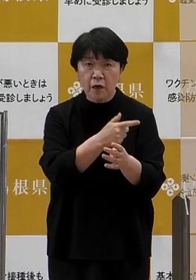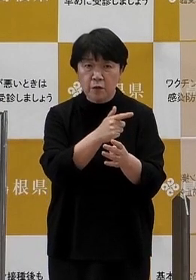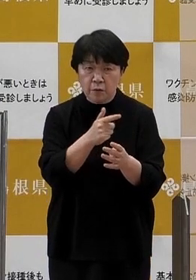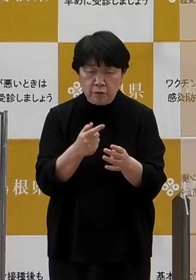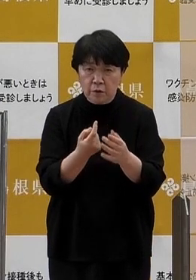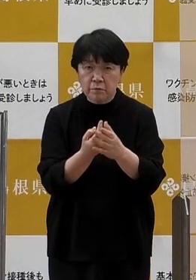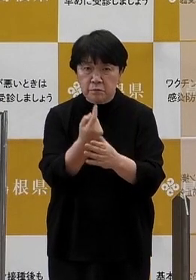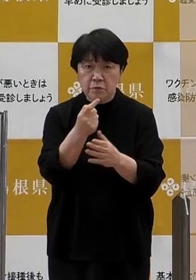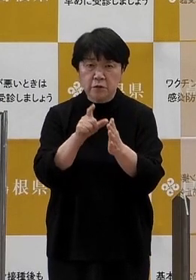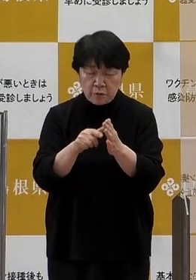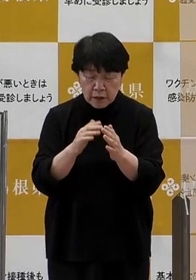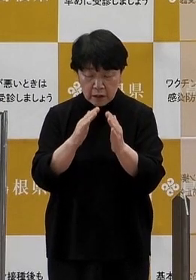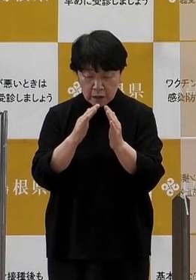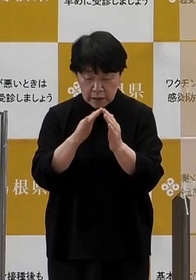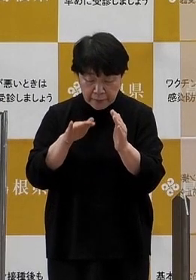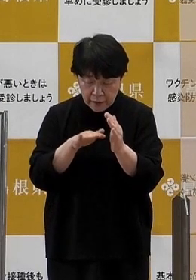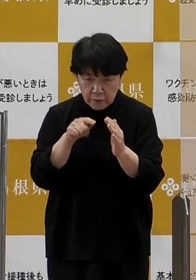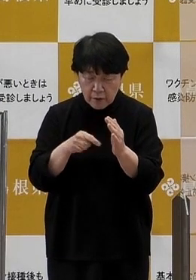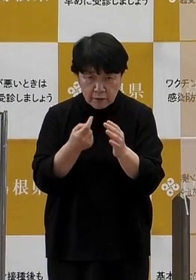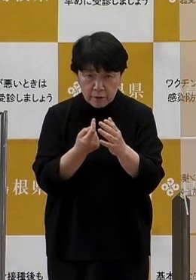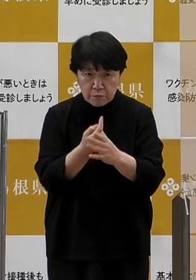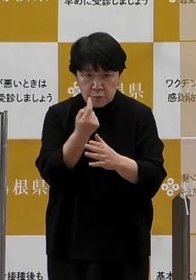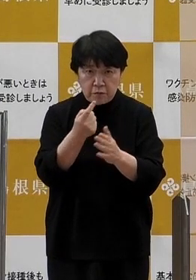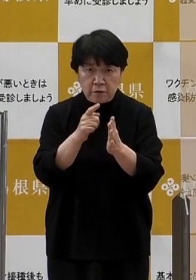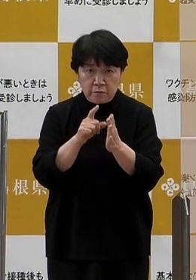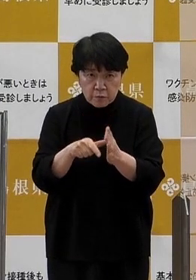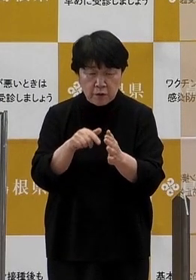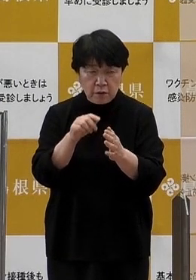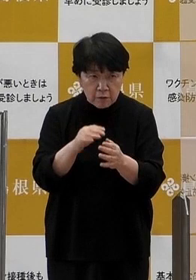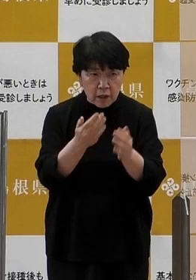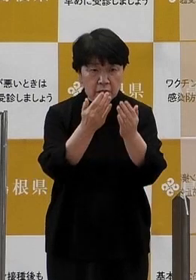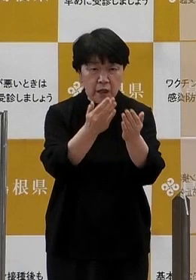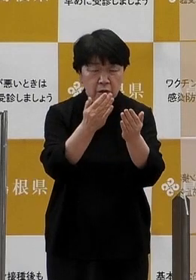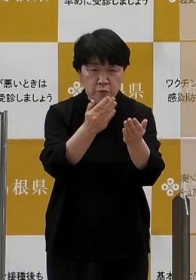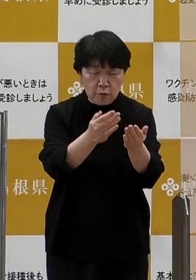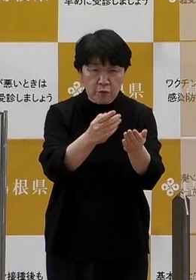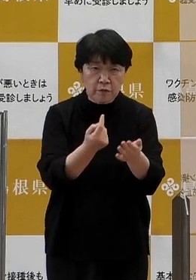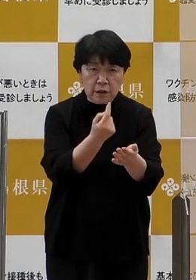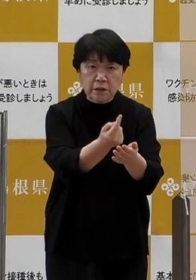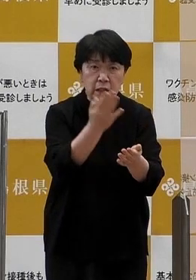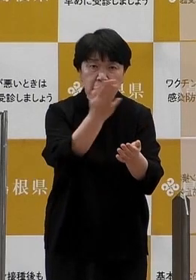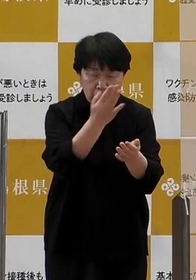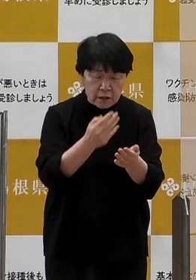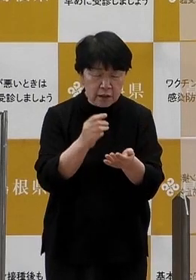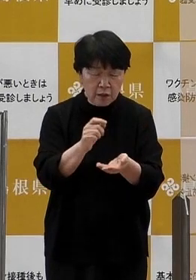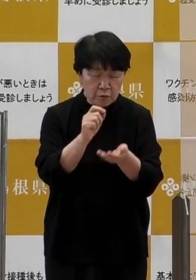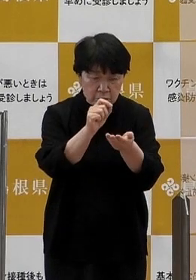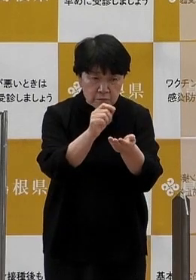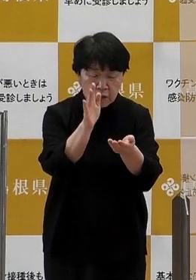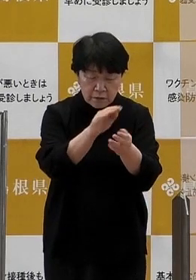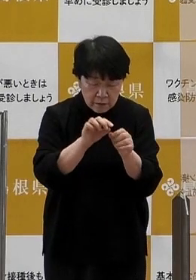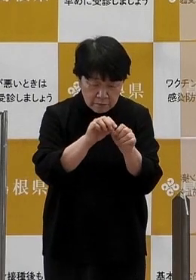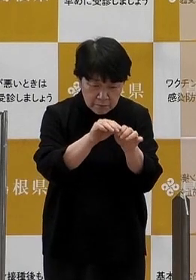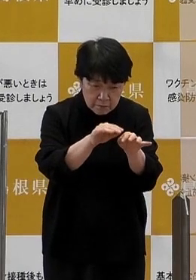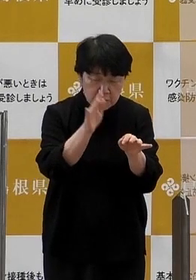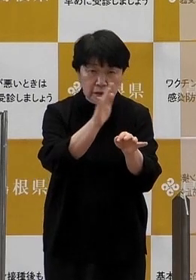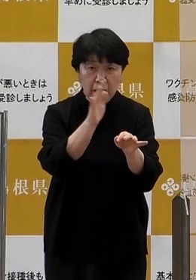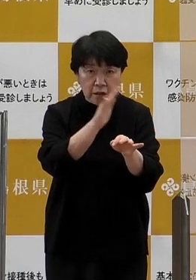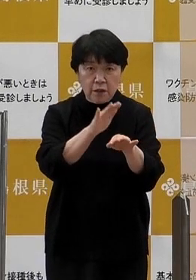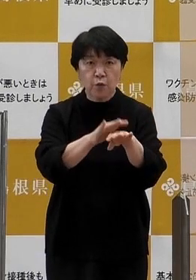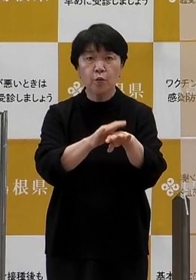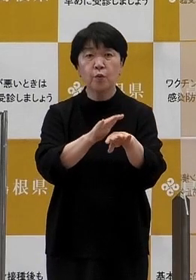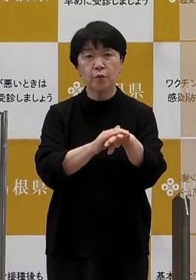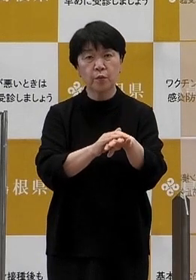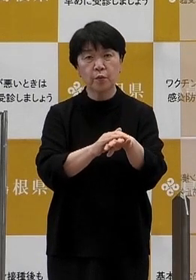で、あぶり出されたものというのは学校に持ち込めないと、まあ、そういうことで感染を抑えることができると私は思っ